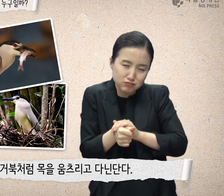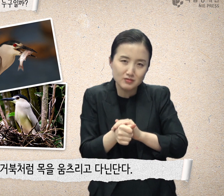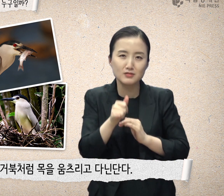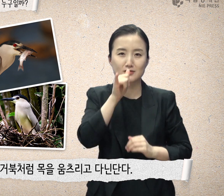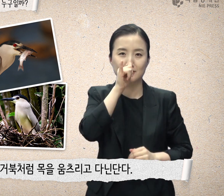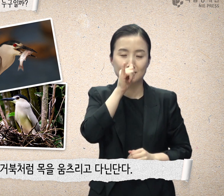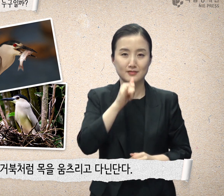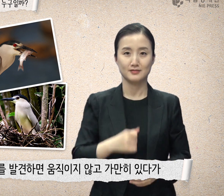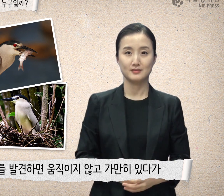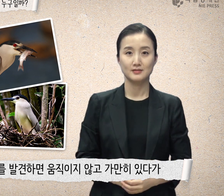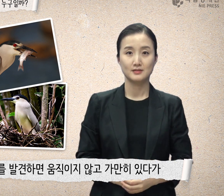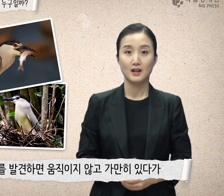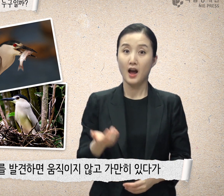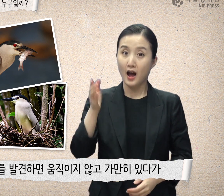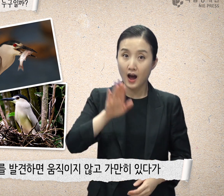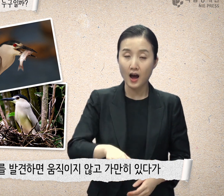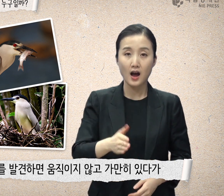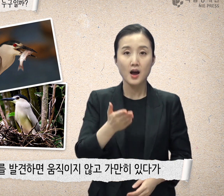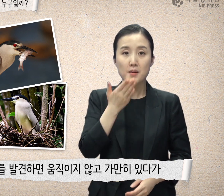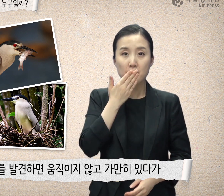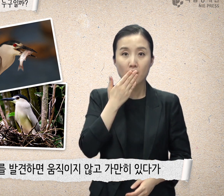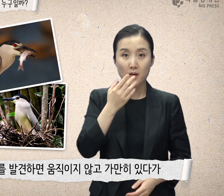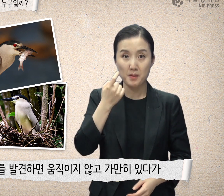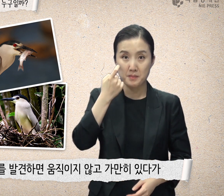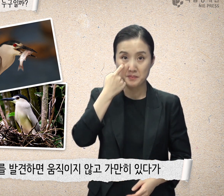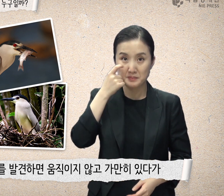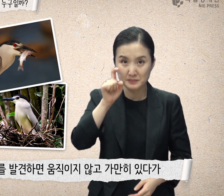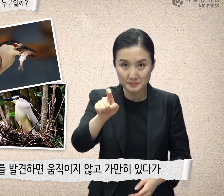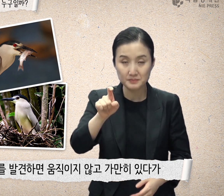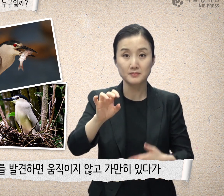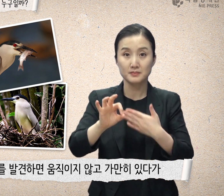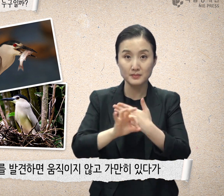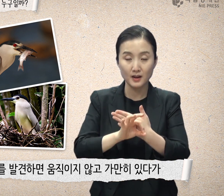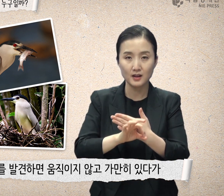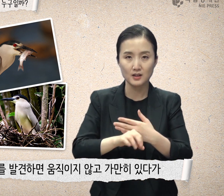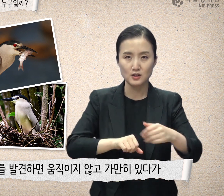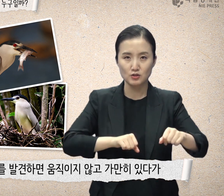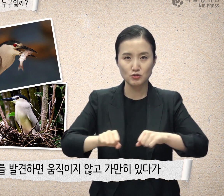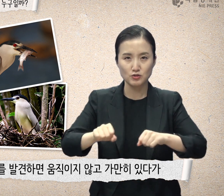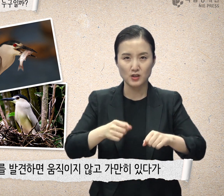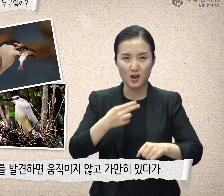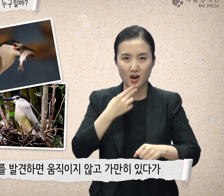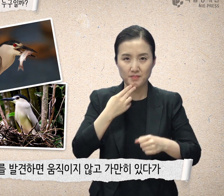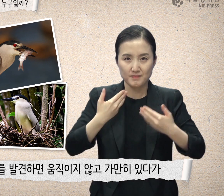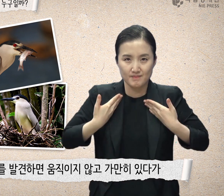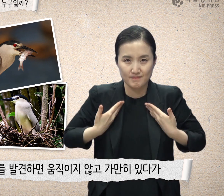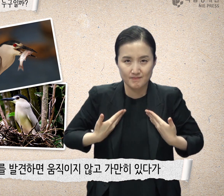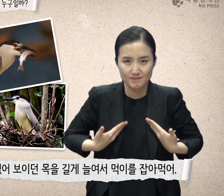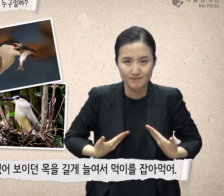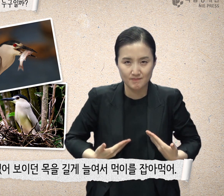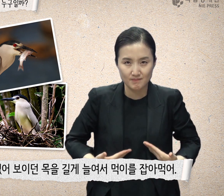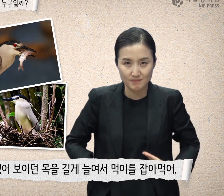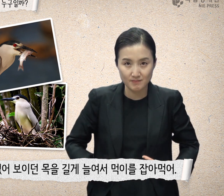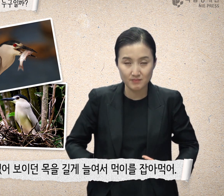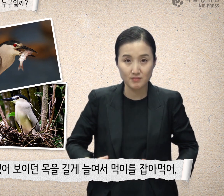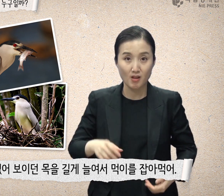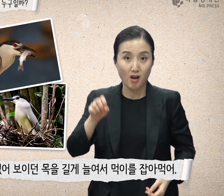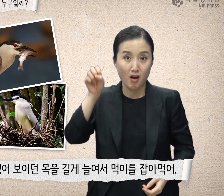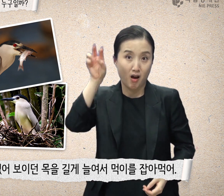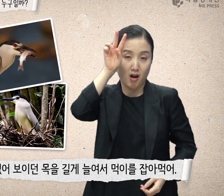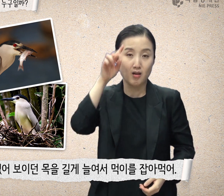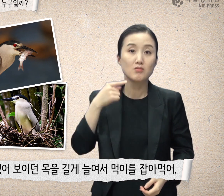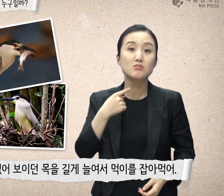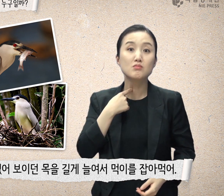단다 하지만 먹이를 발견하면 움직이지 않고 가만히 있다가 평소에는